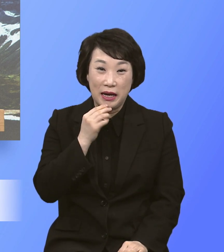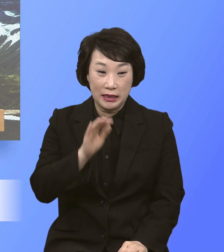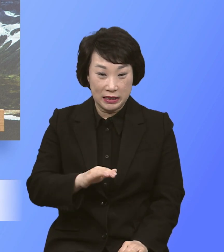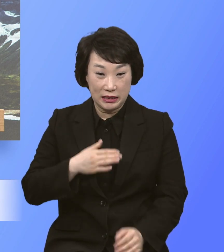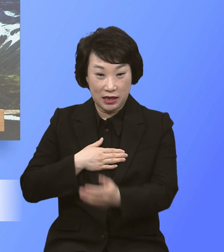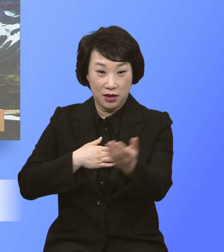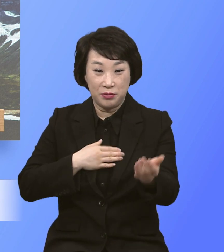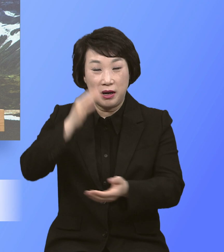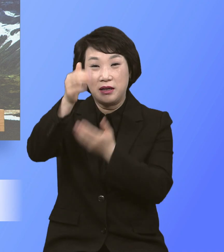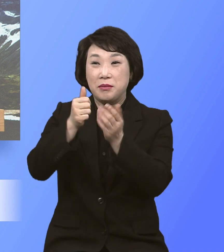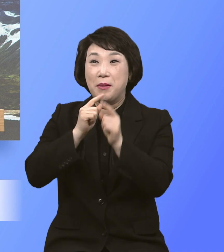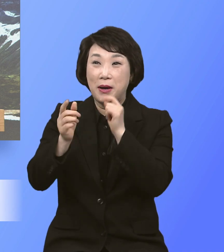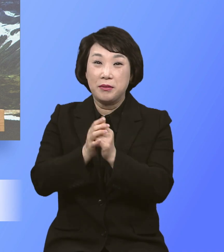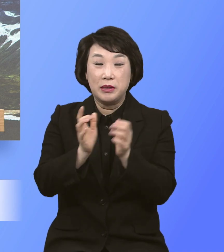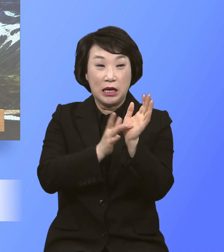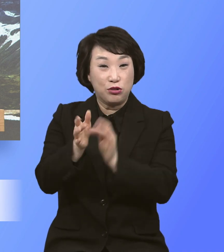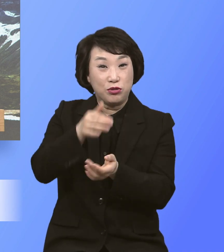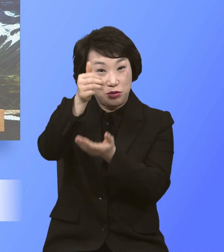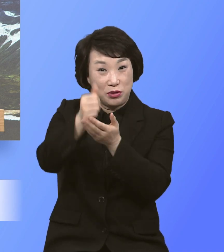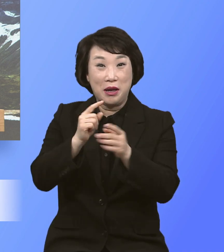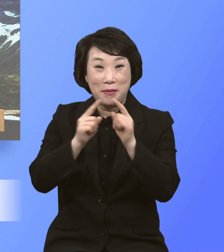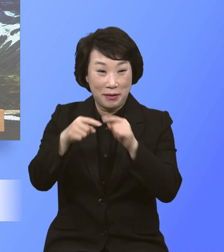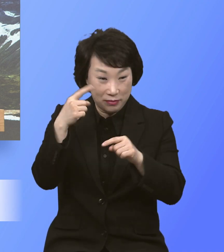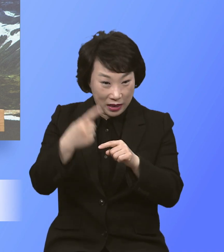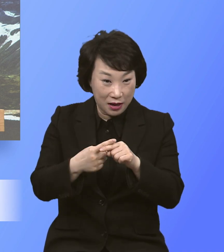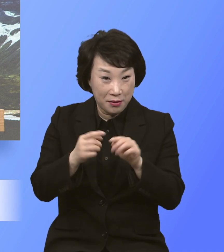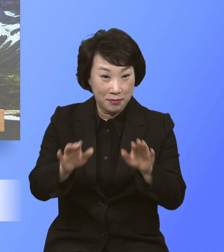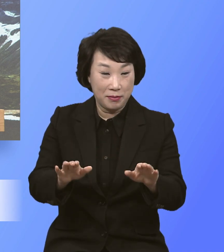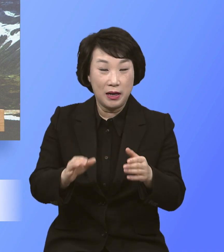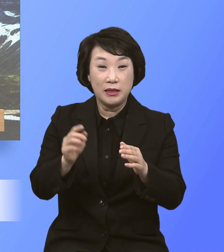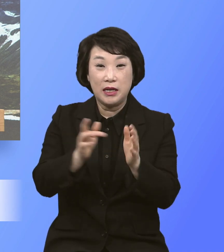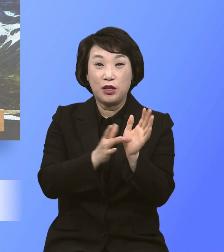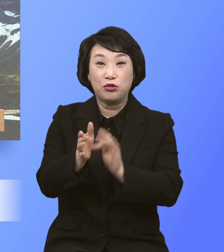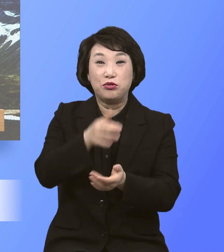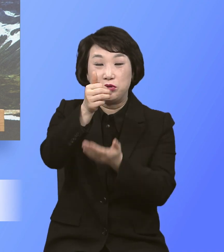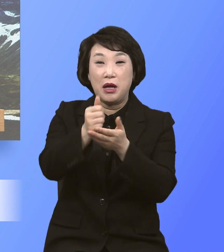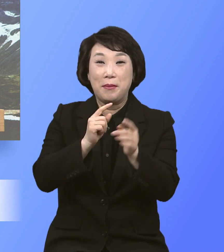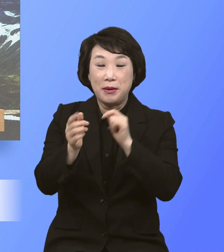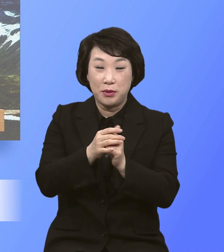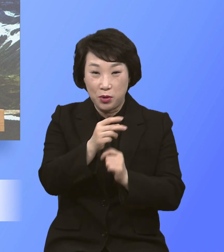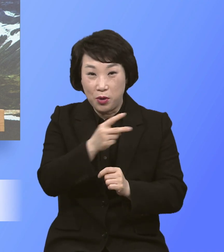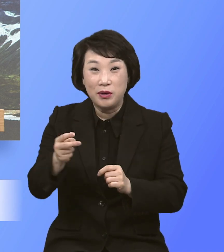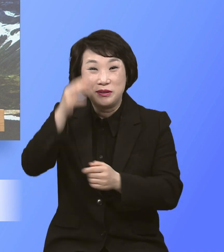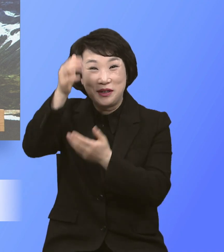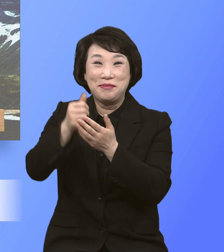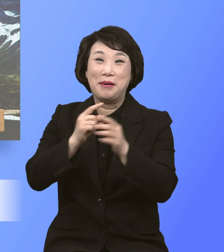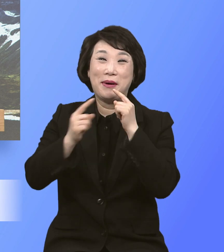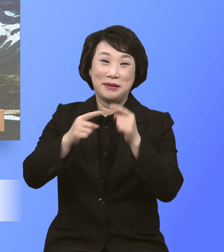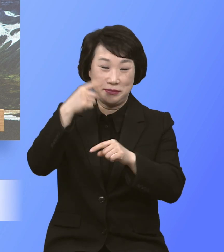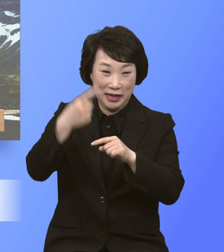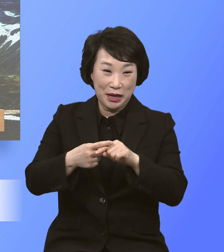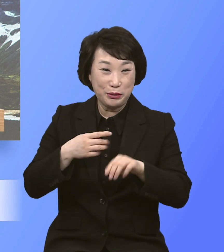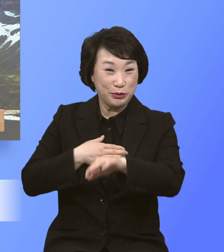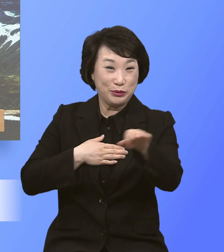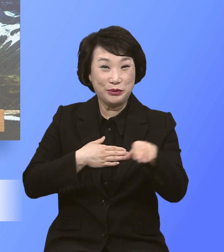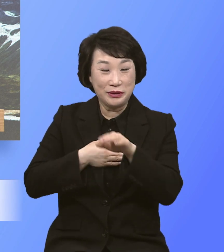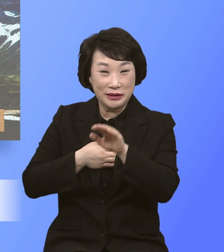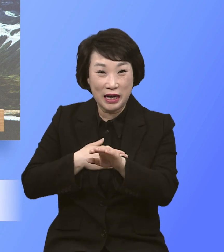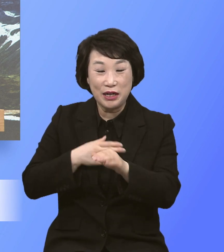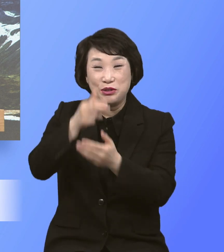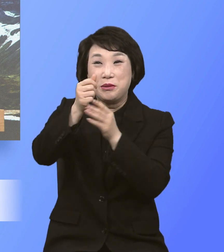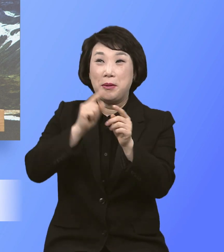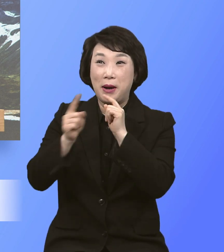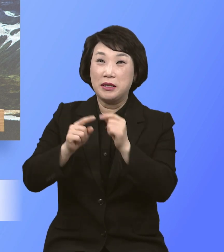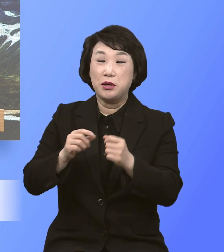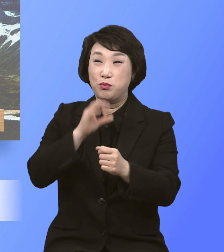말씀이 예수 그리스도의 말씀이요, 예수의 말씀이 성령의 말씀이니, 우린 정말로 그의